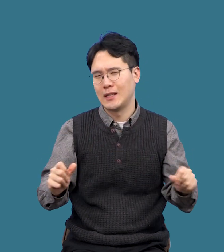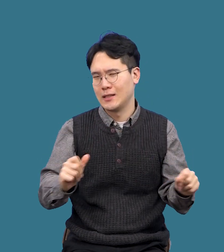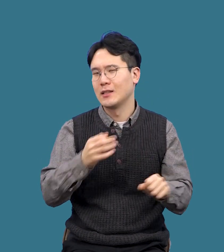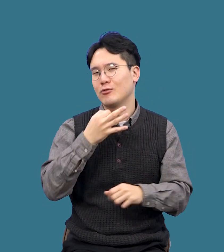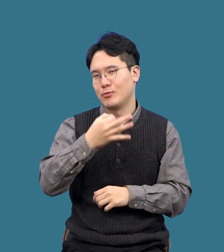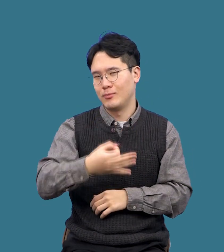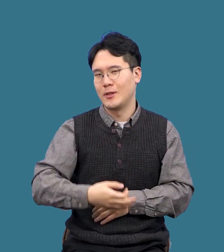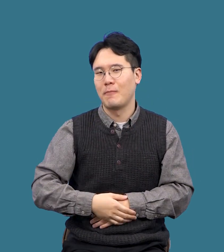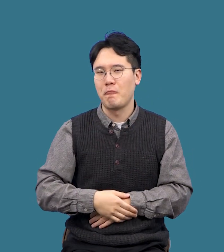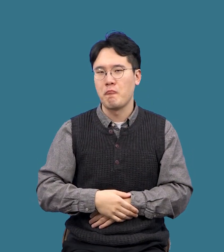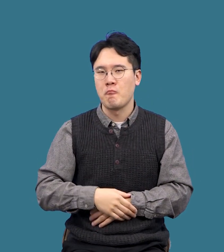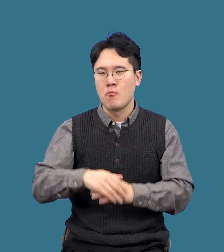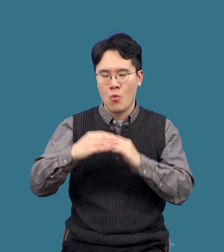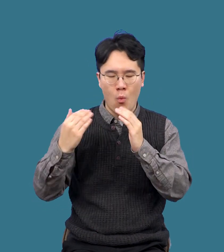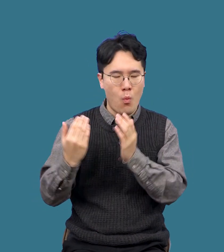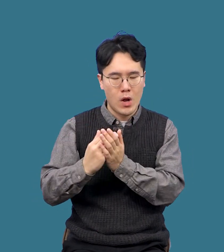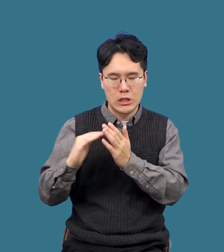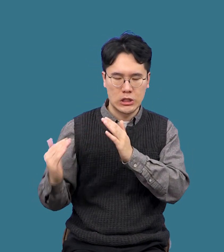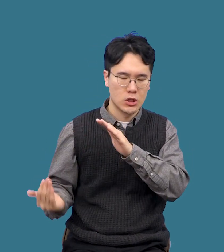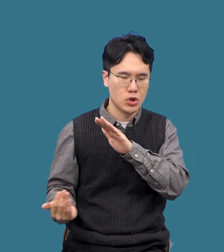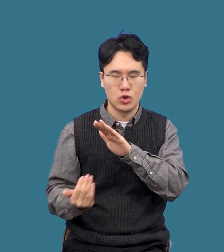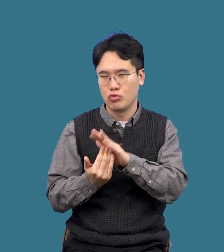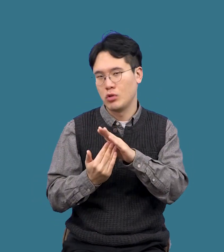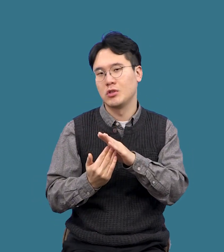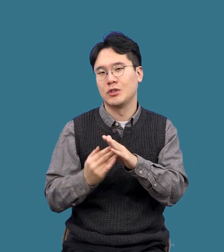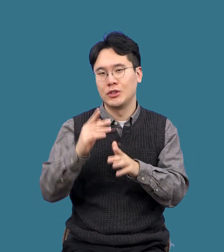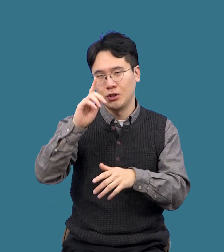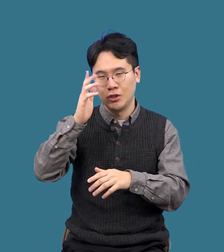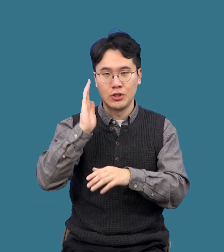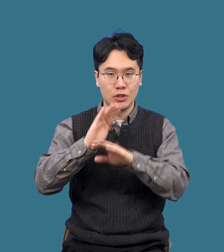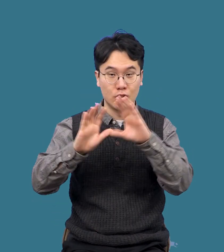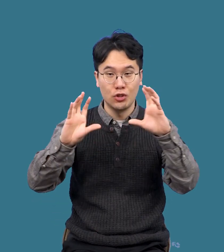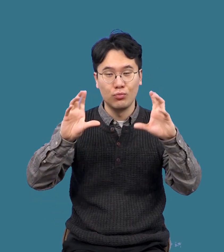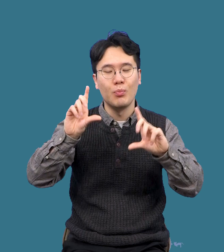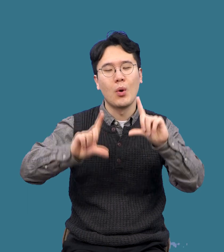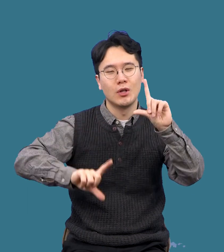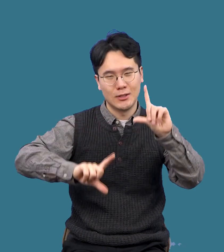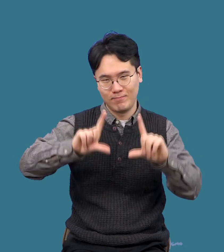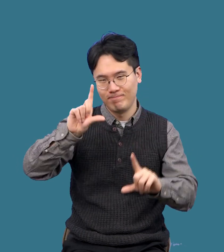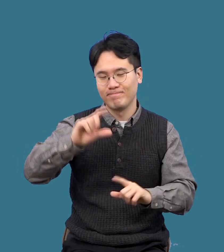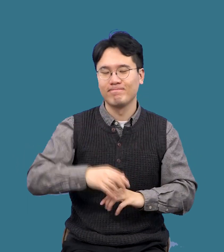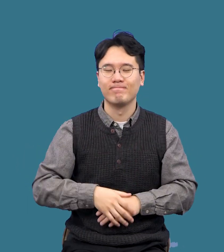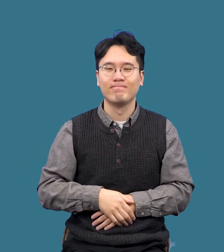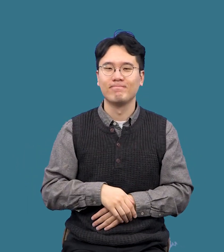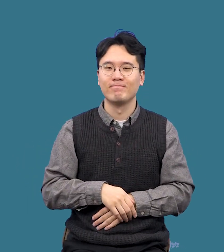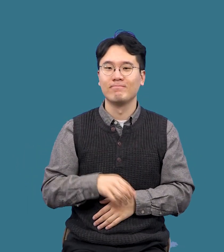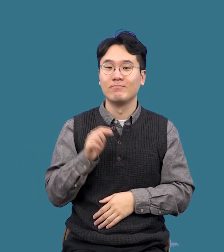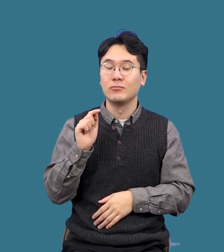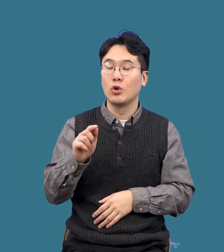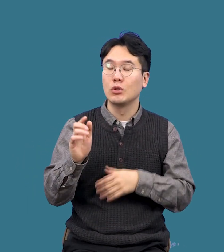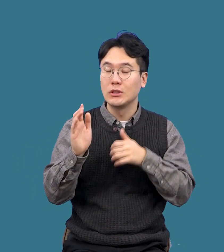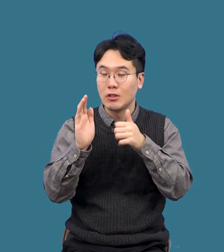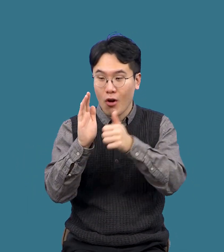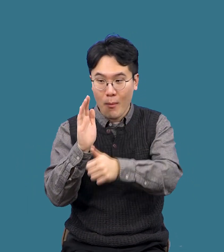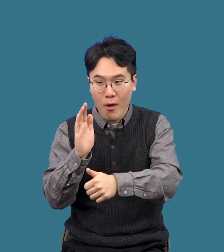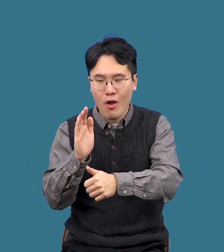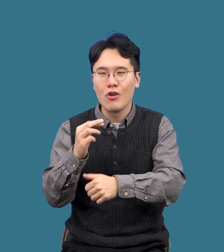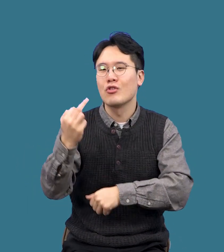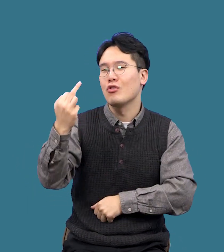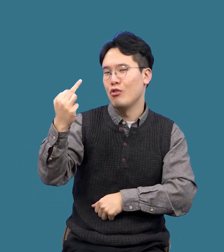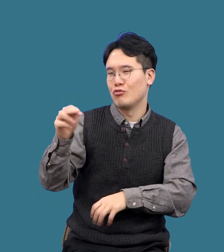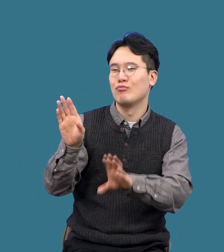땅, 완성된 천국의 모습입니다. 거기에 가면 사도 요한은 12문이 있다 그럽니다.